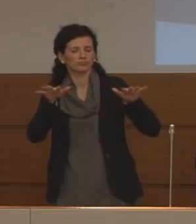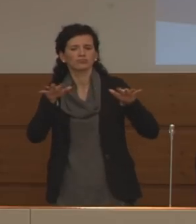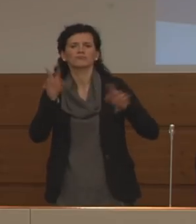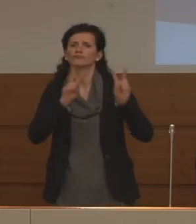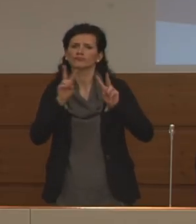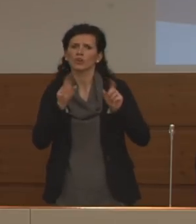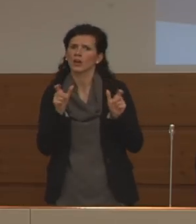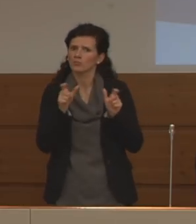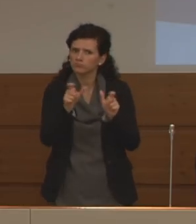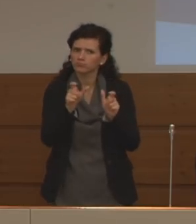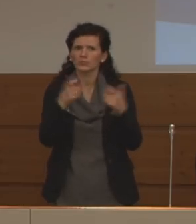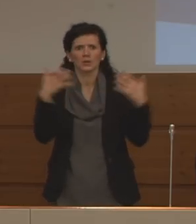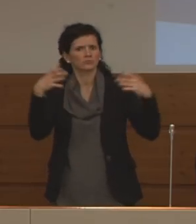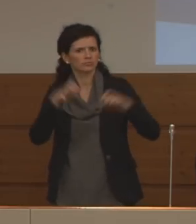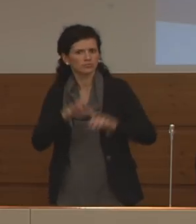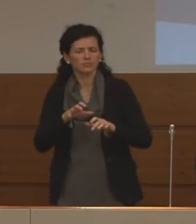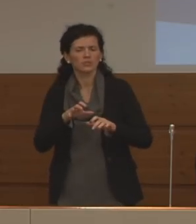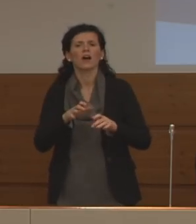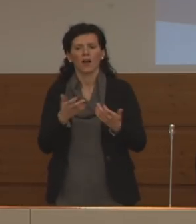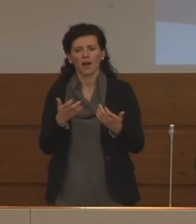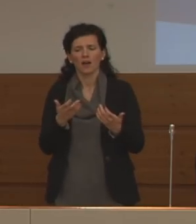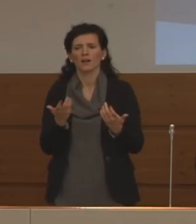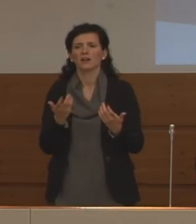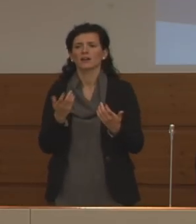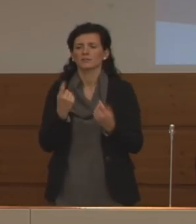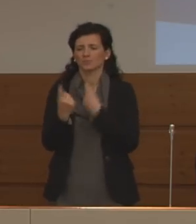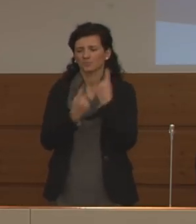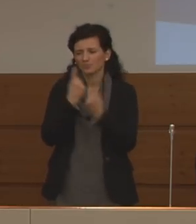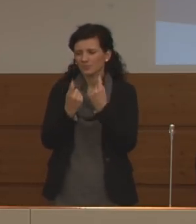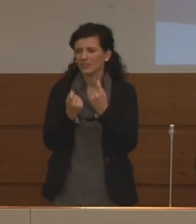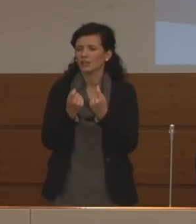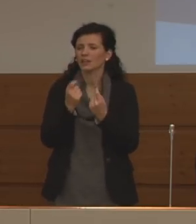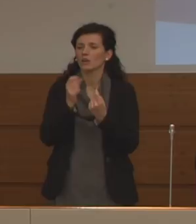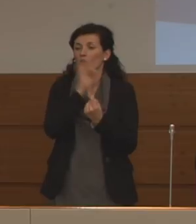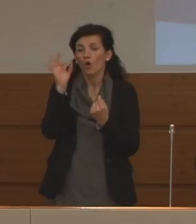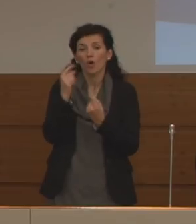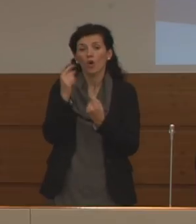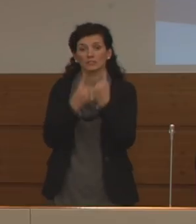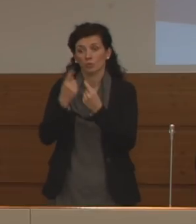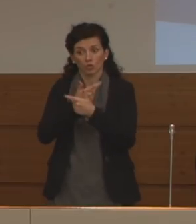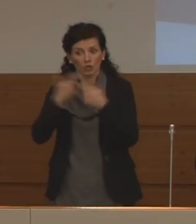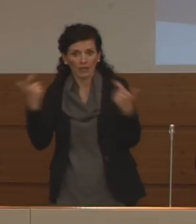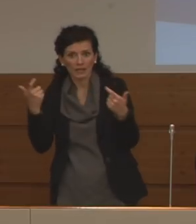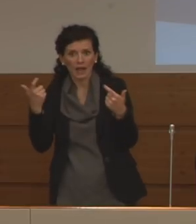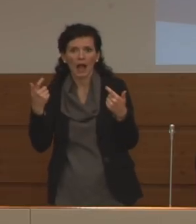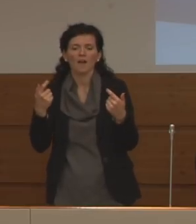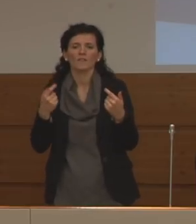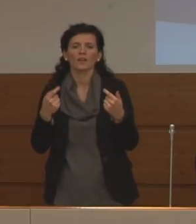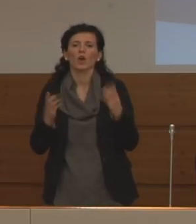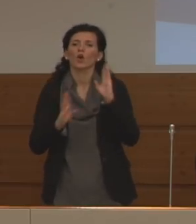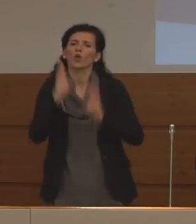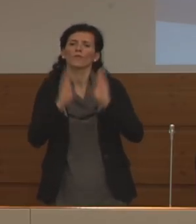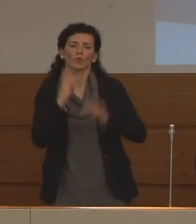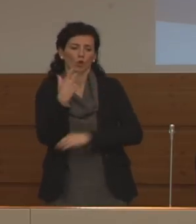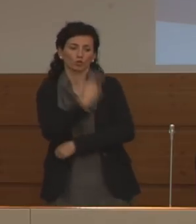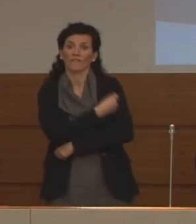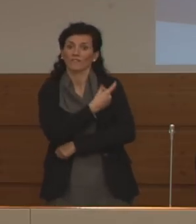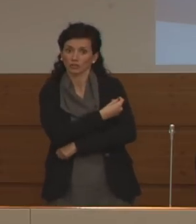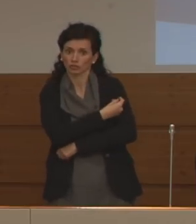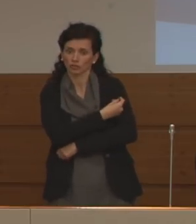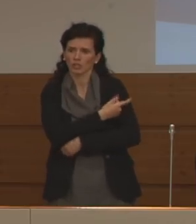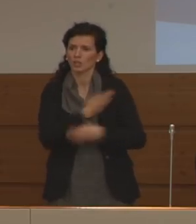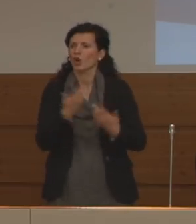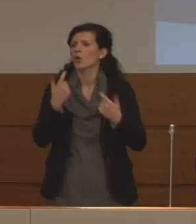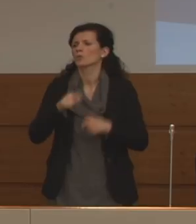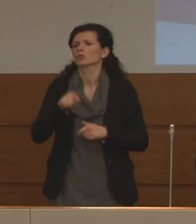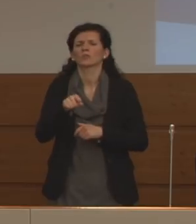clinica più grave piuttosto che di vaccini servono perché queste sono le regole del mondo